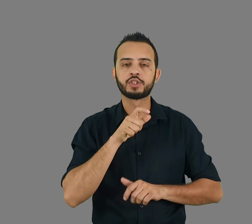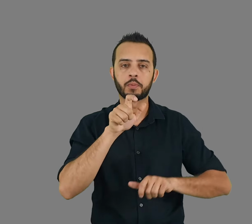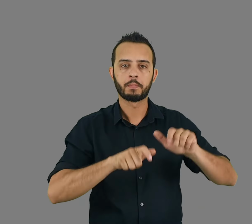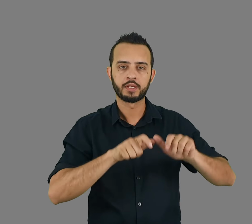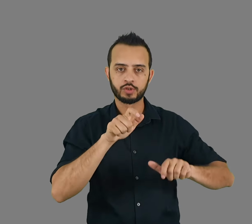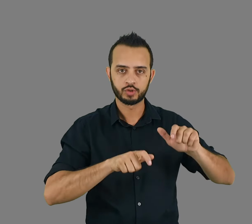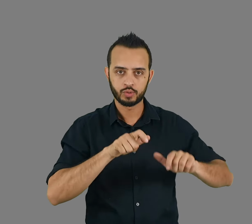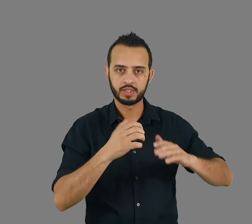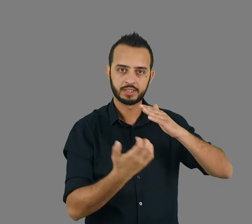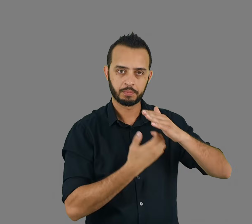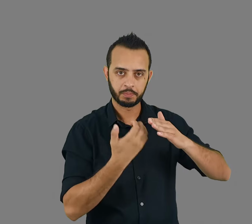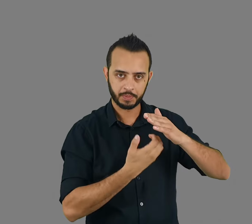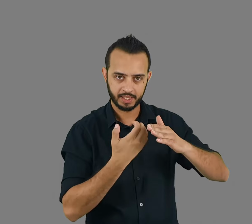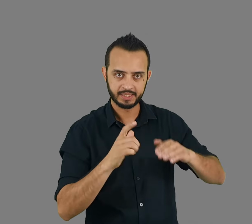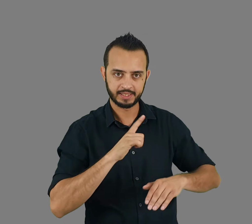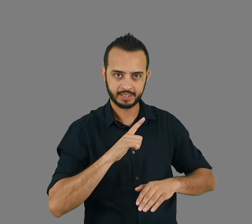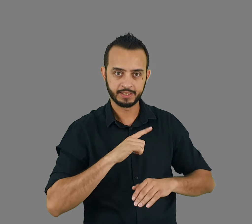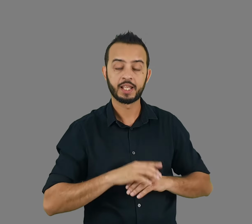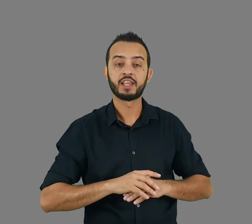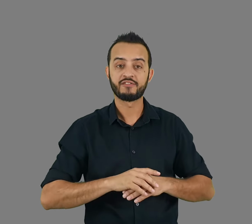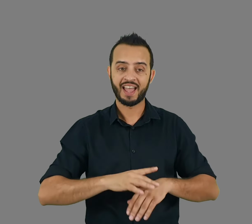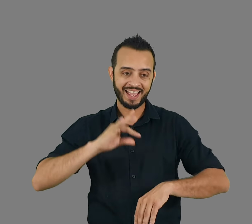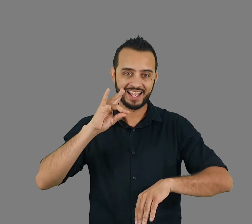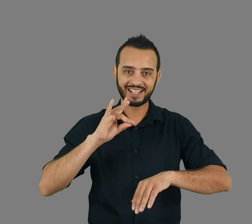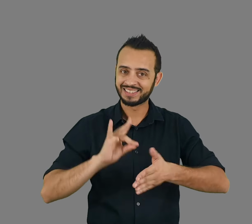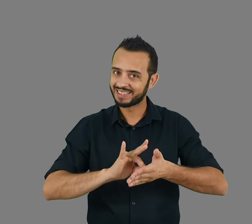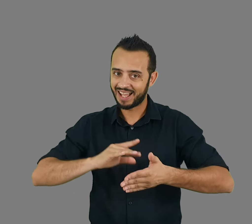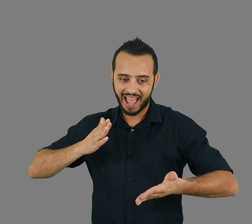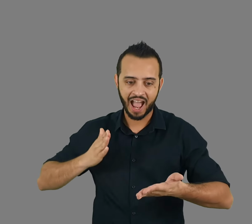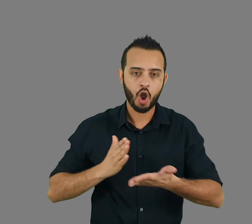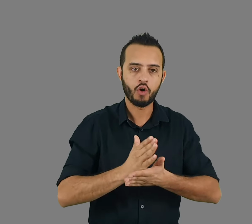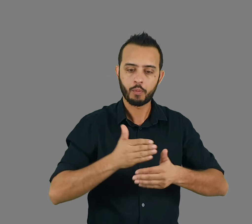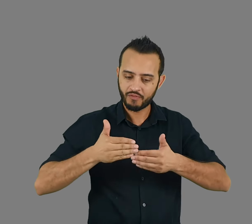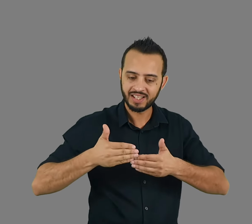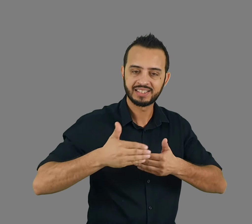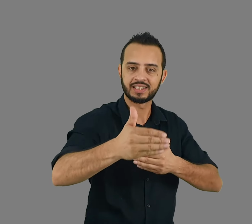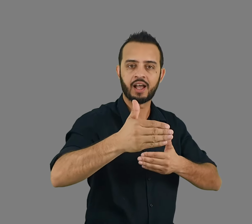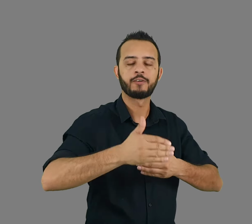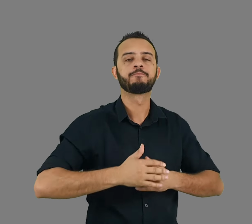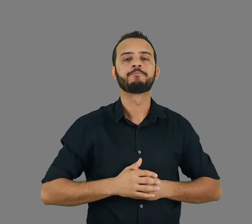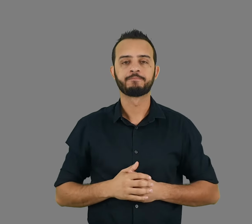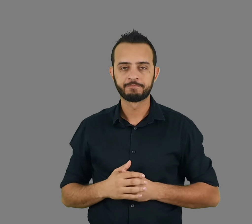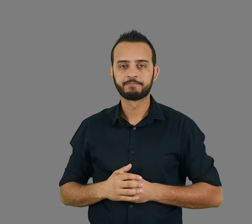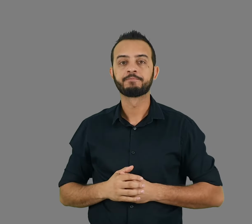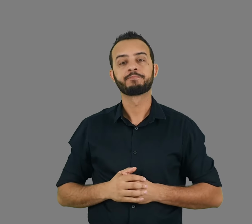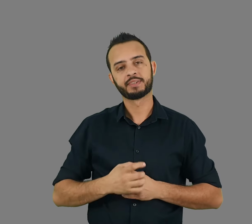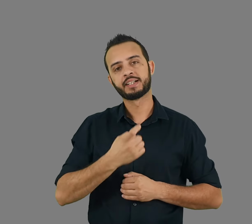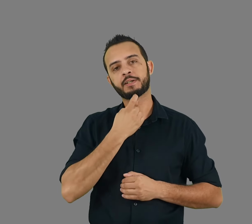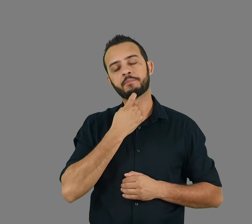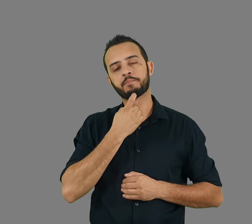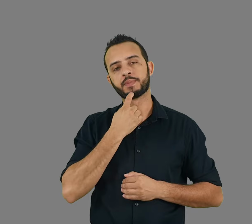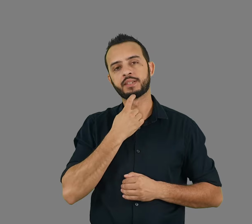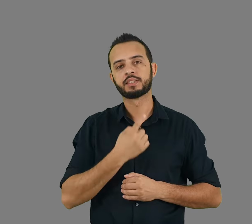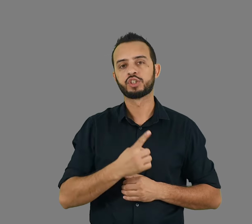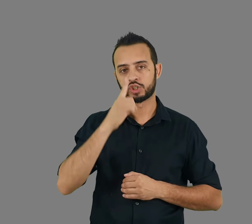de Campinas e entrará em vigor na data de sua aprovação. Campinas, 19 de fevereiro